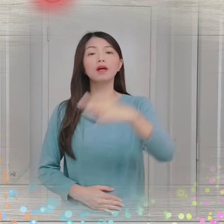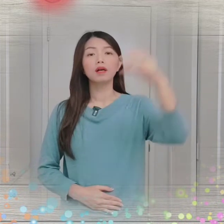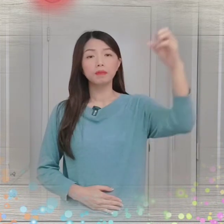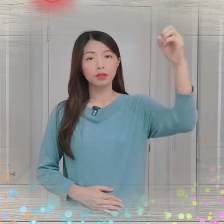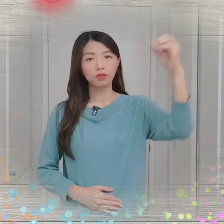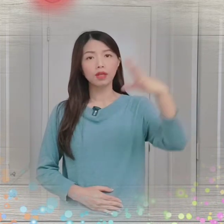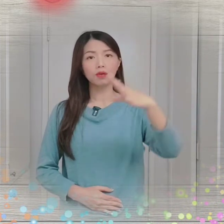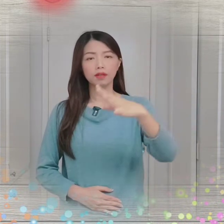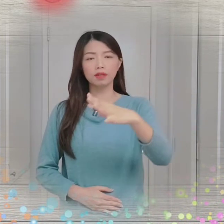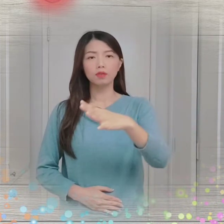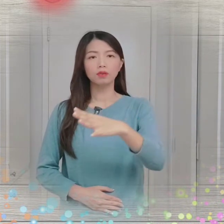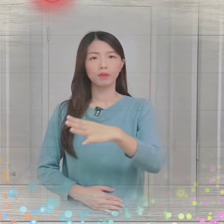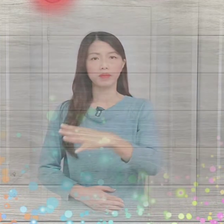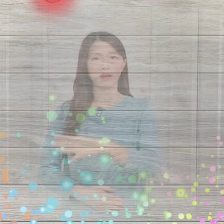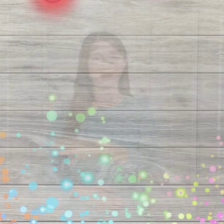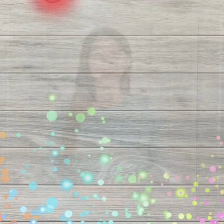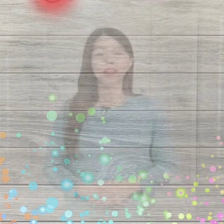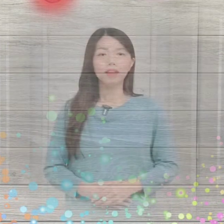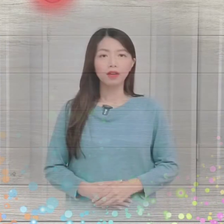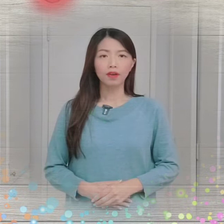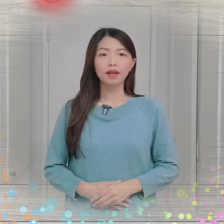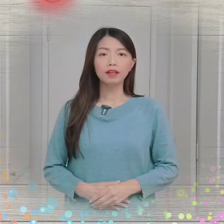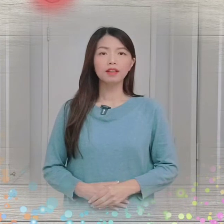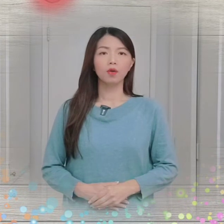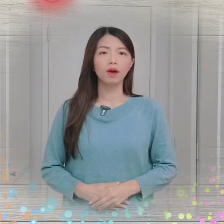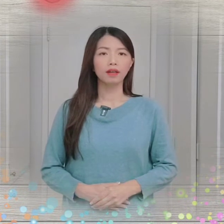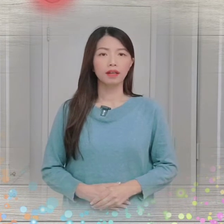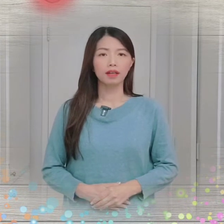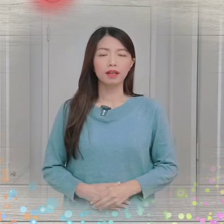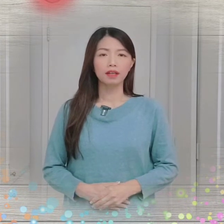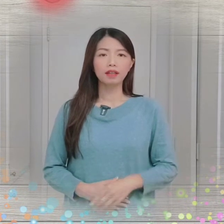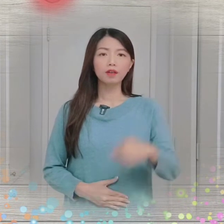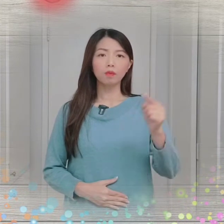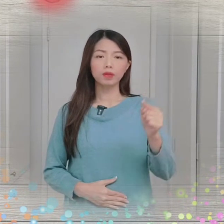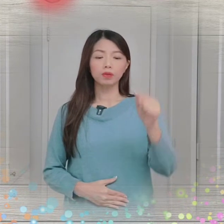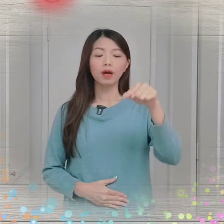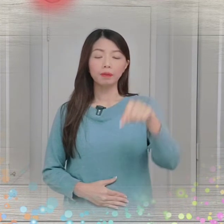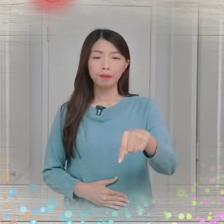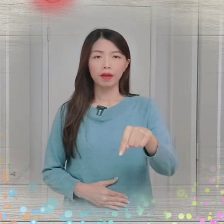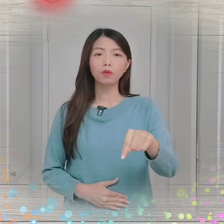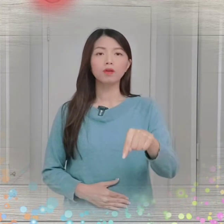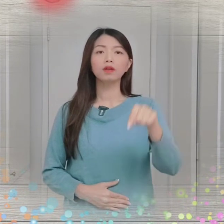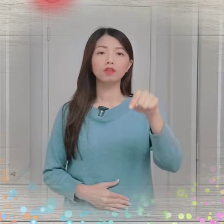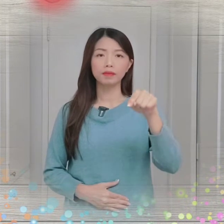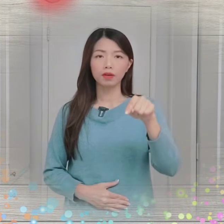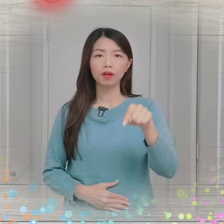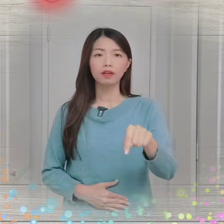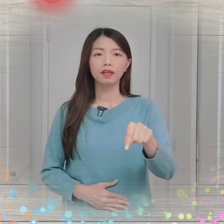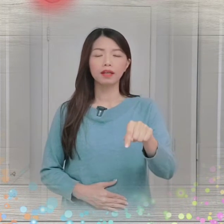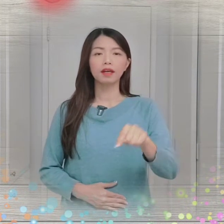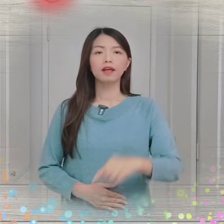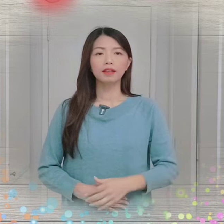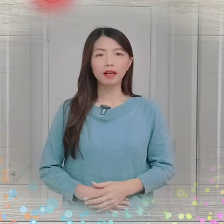비추다라고 한 뜻의 수어도 됩니다. 이 땅 위에 큰 영광이 있는 검지로 앞에 콕 찍어주시면